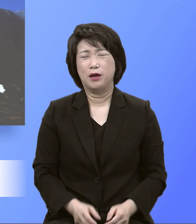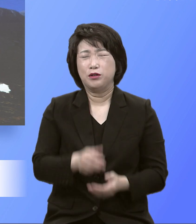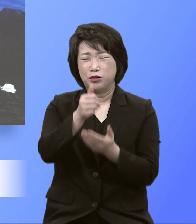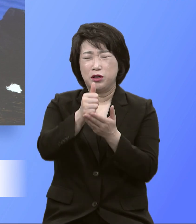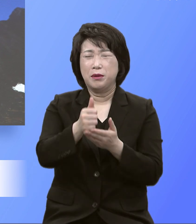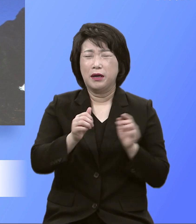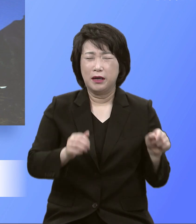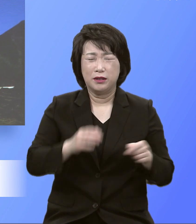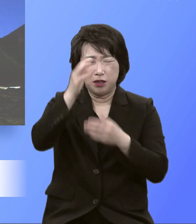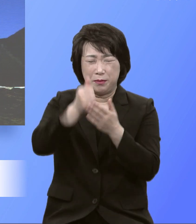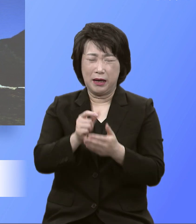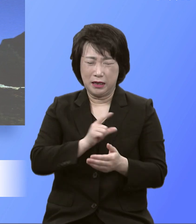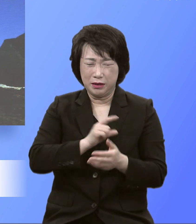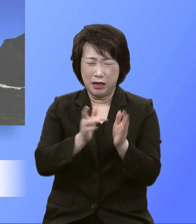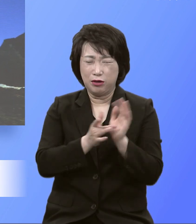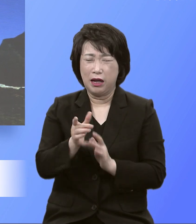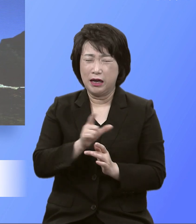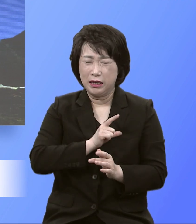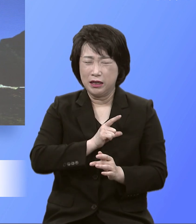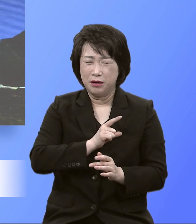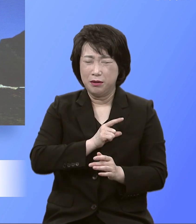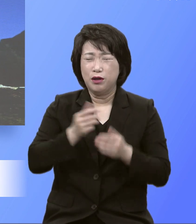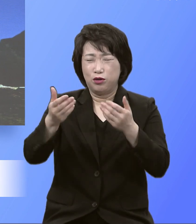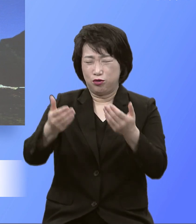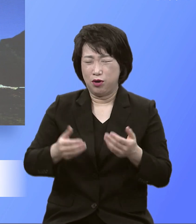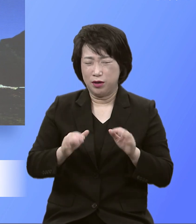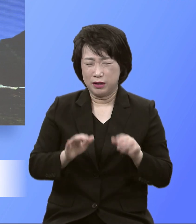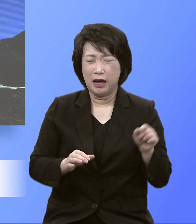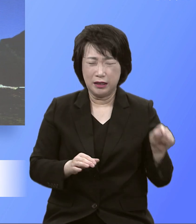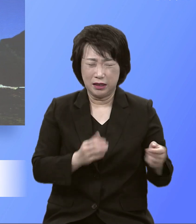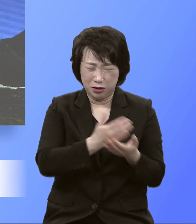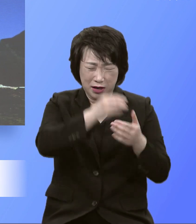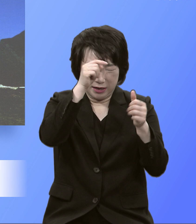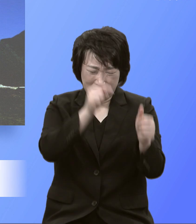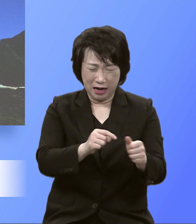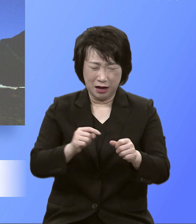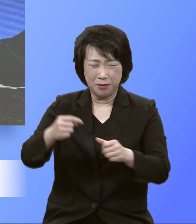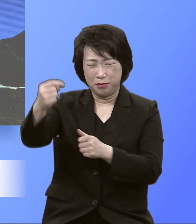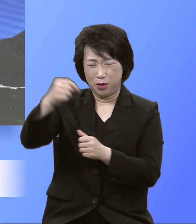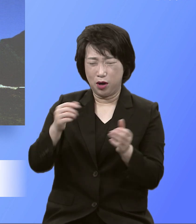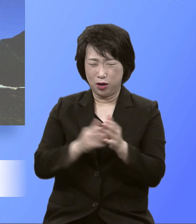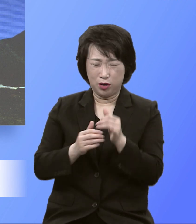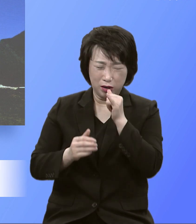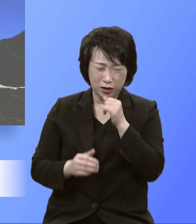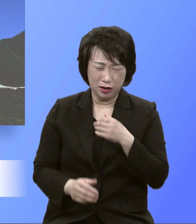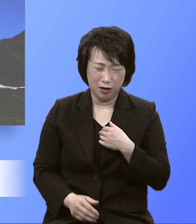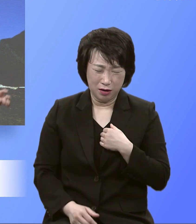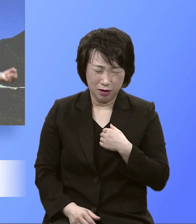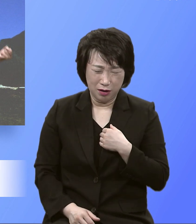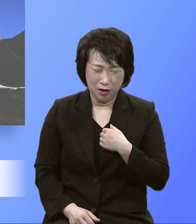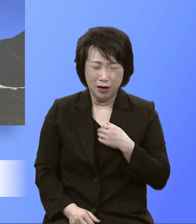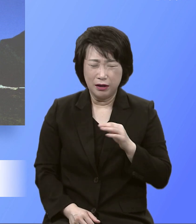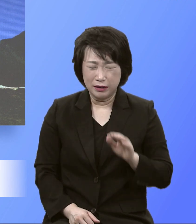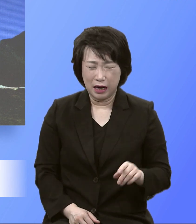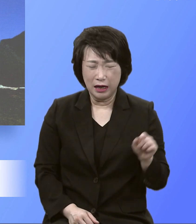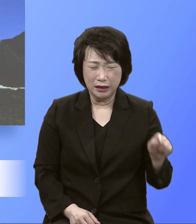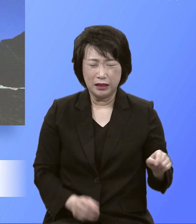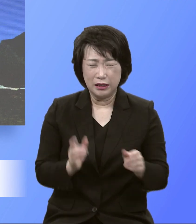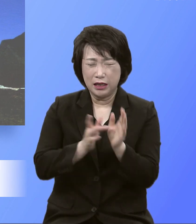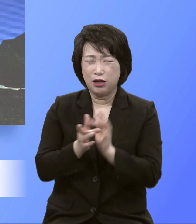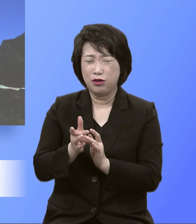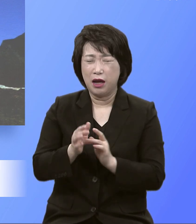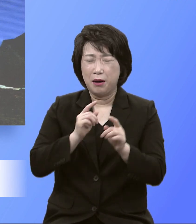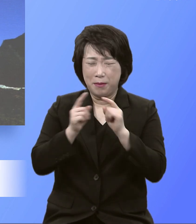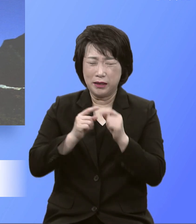주님이 성령의 이름, 예수 이름을 주시면서 너를 쫓아내라고 명령하였느니라. 네가